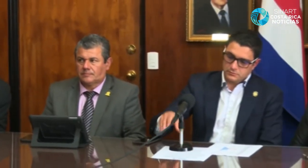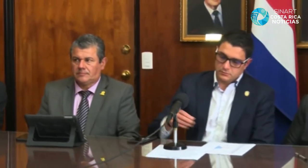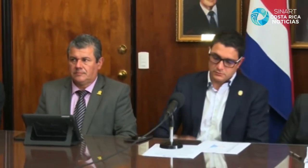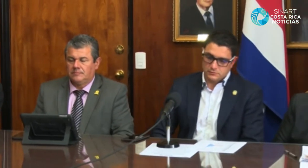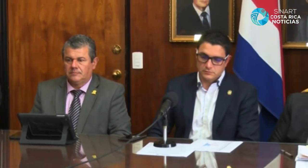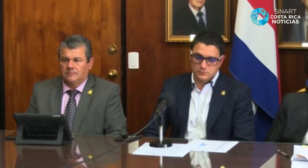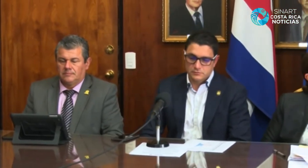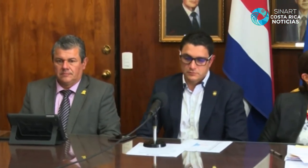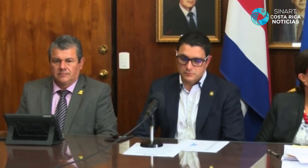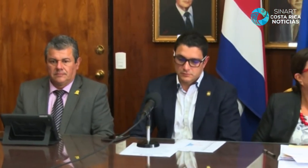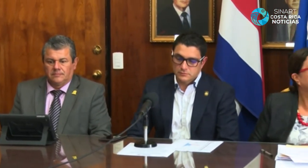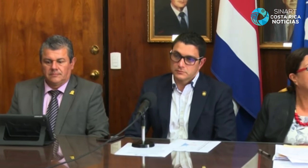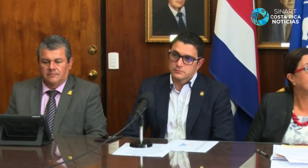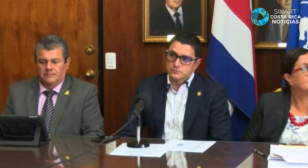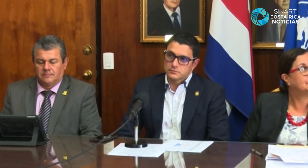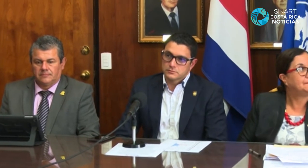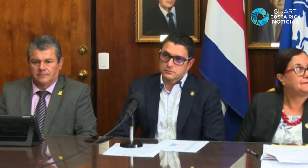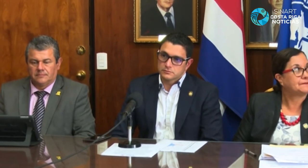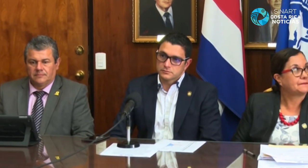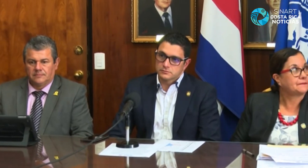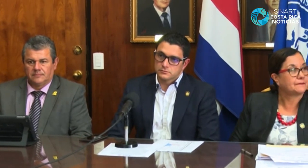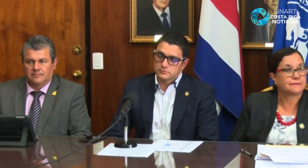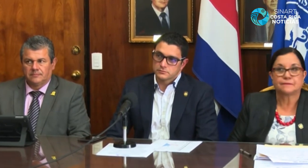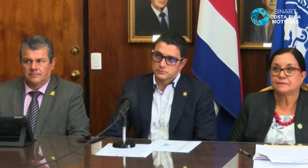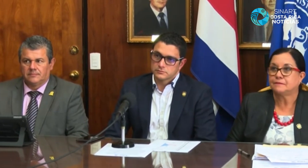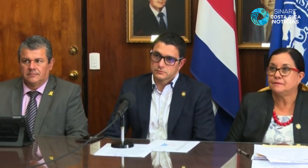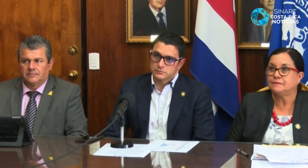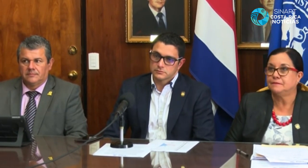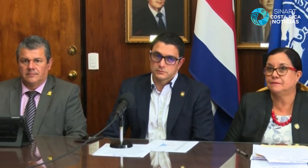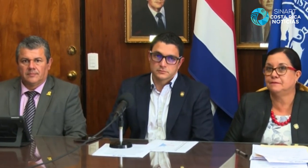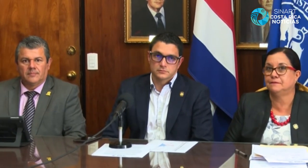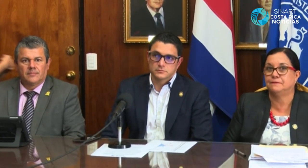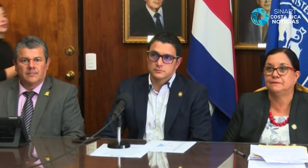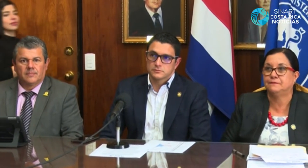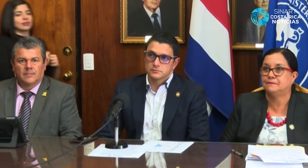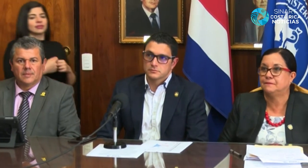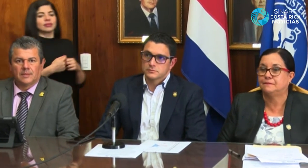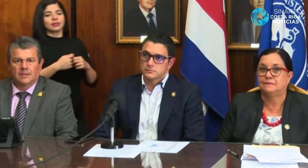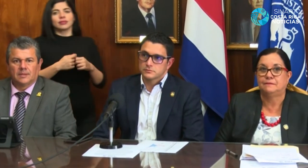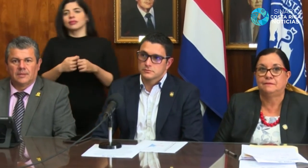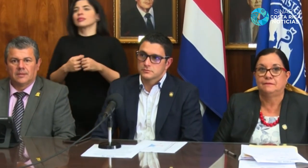emitidas órdenes sanitarias por factores de riesgo. Repetel, por favor.